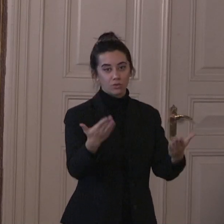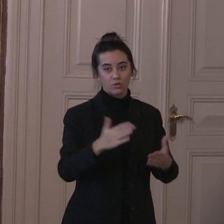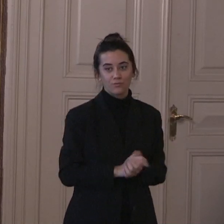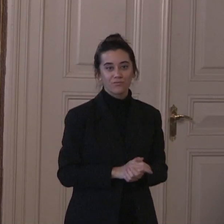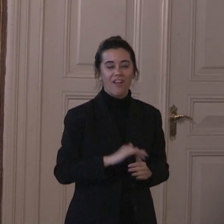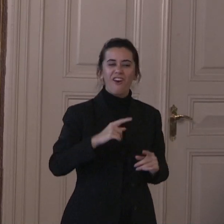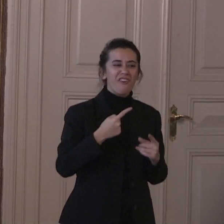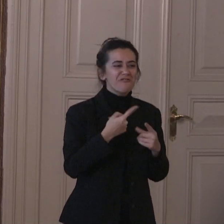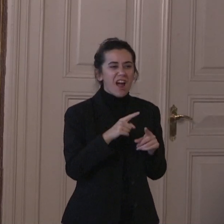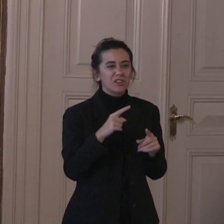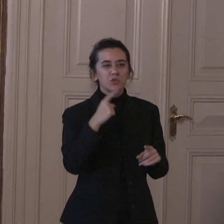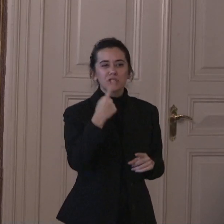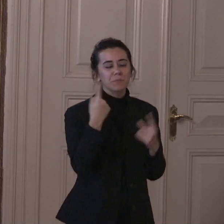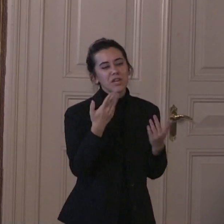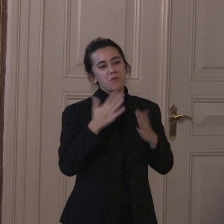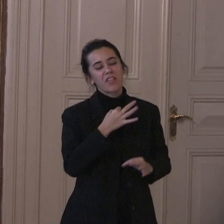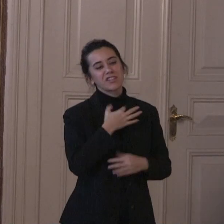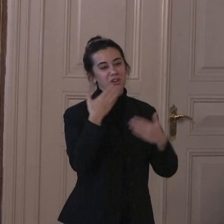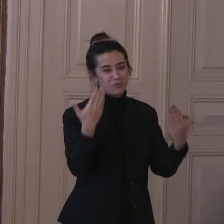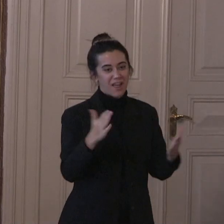Başka söyleyecek bir şeyim yok, teşekkürler.